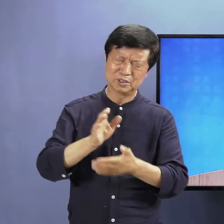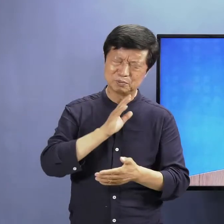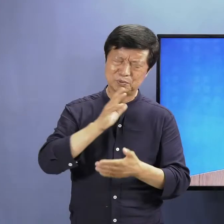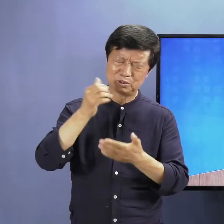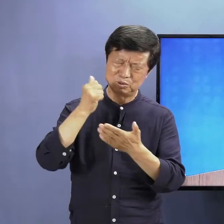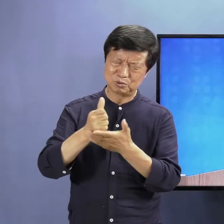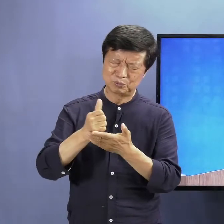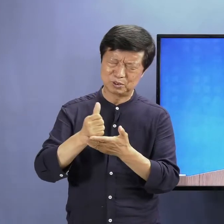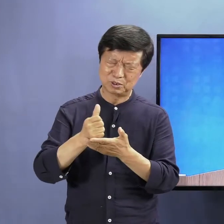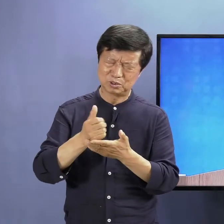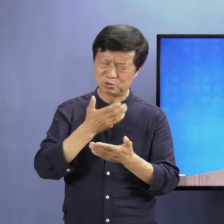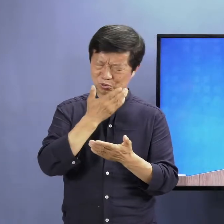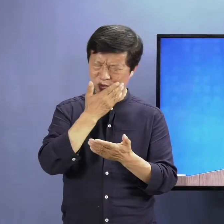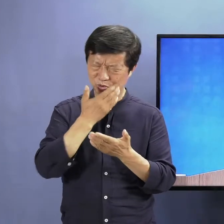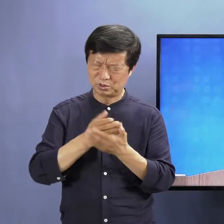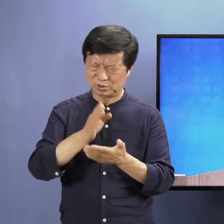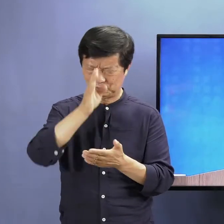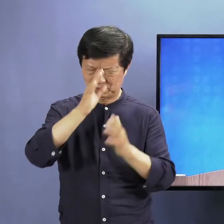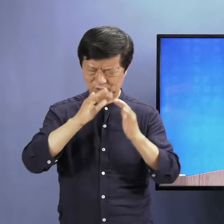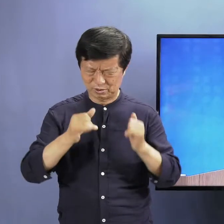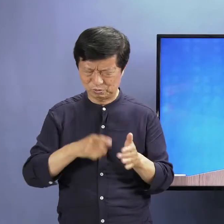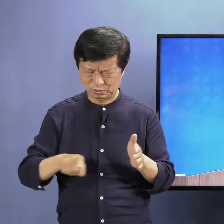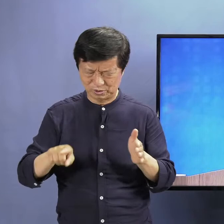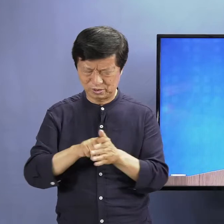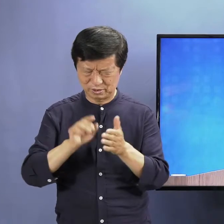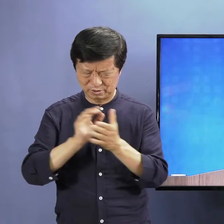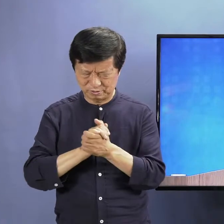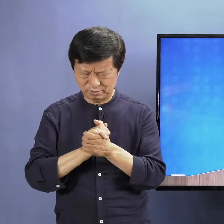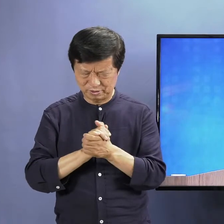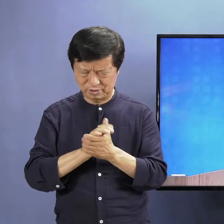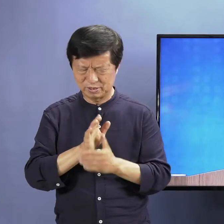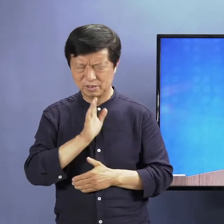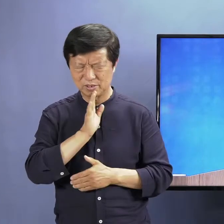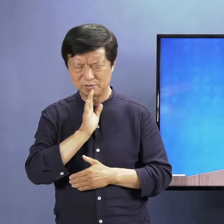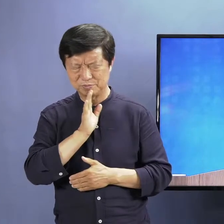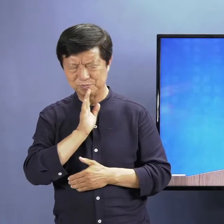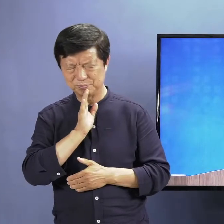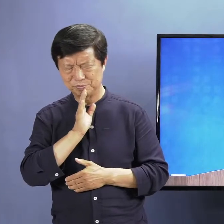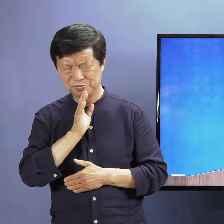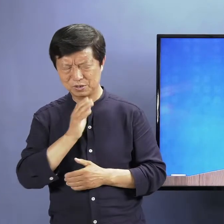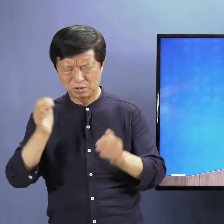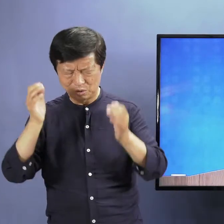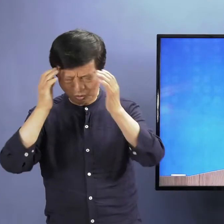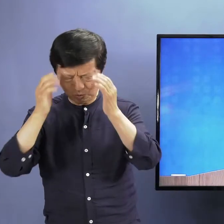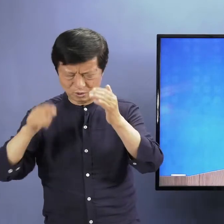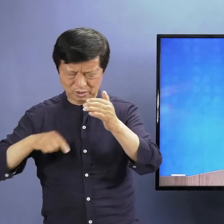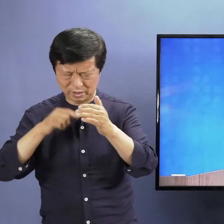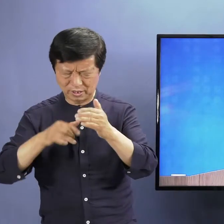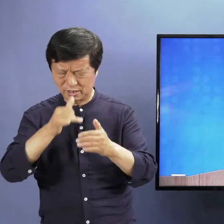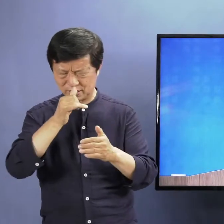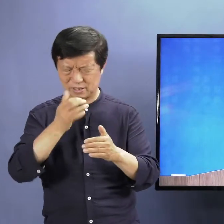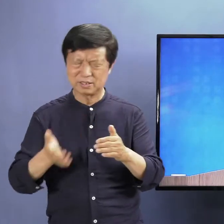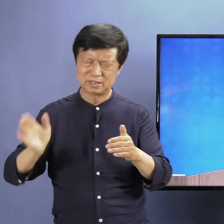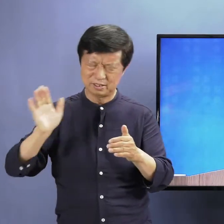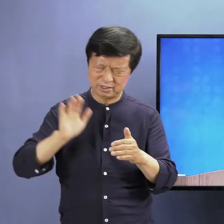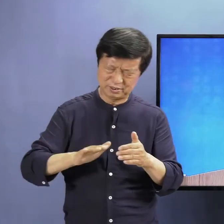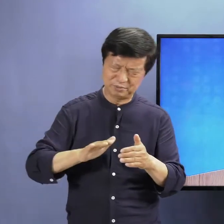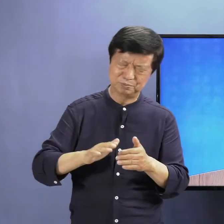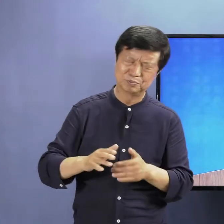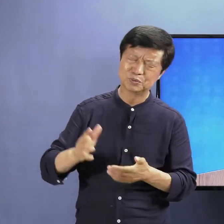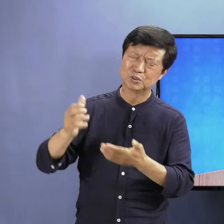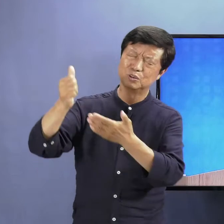귀한 지체들 위해서 이 시간 기도합니다. 정말 고난 가운데 있지만